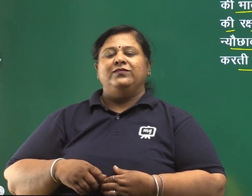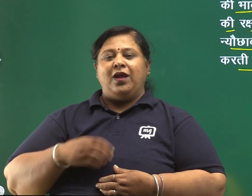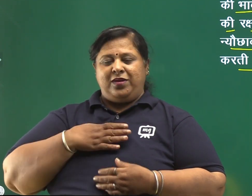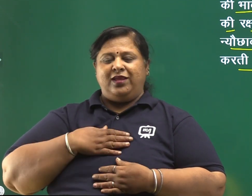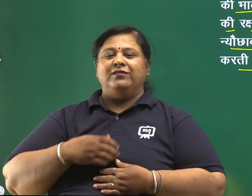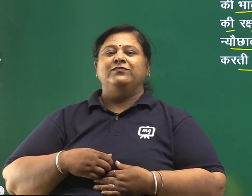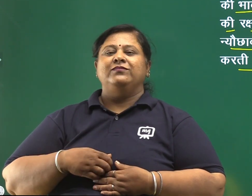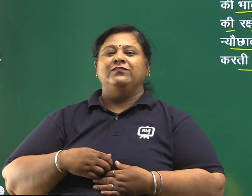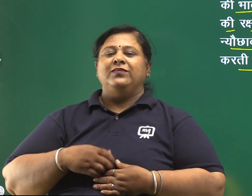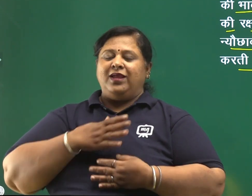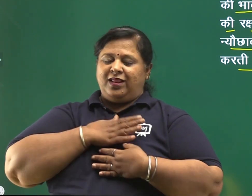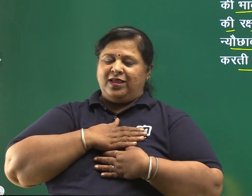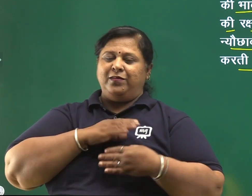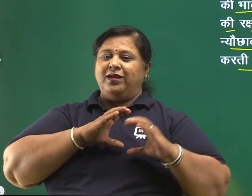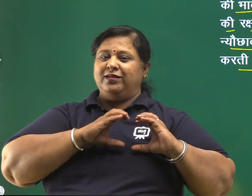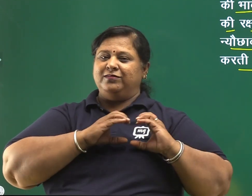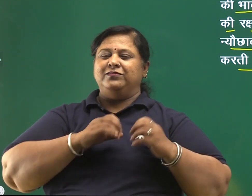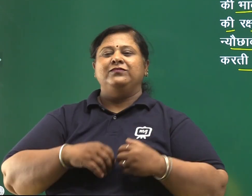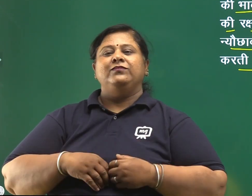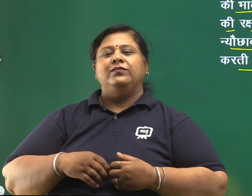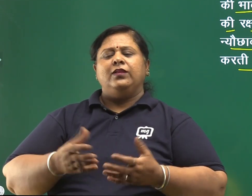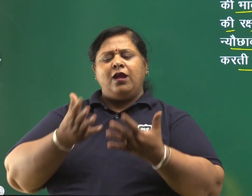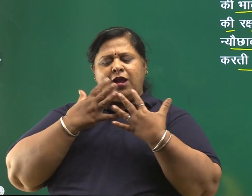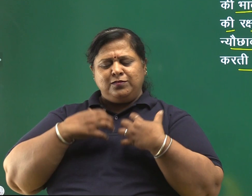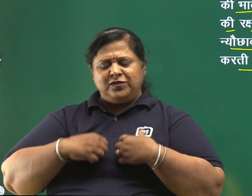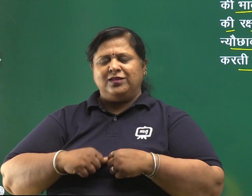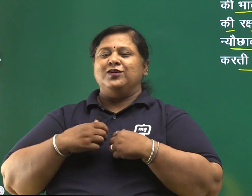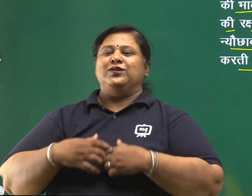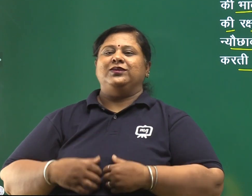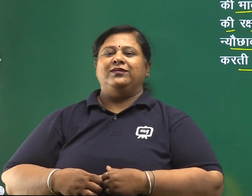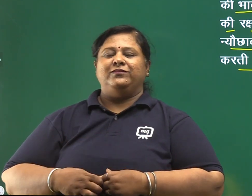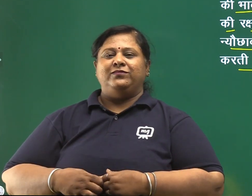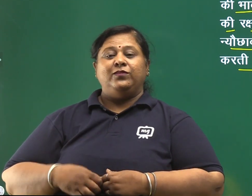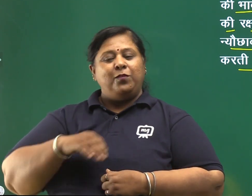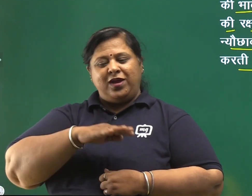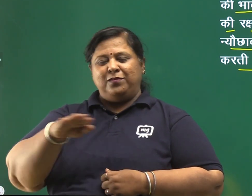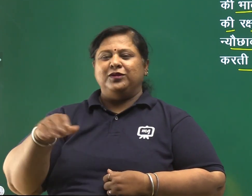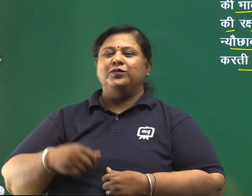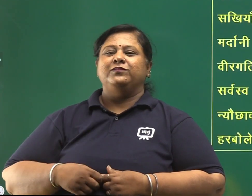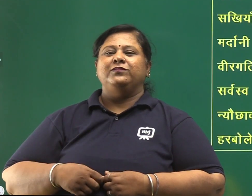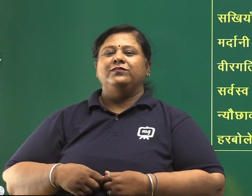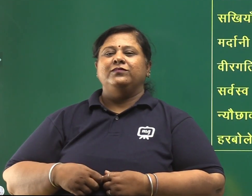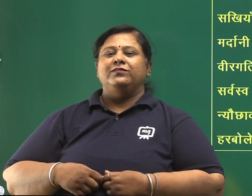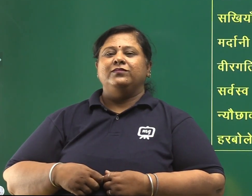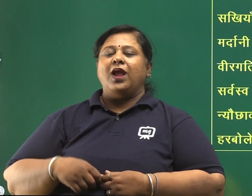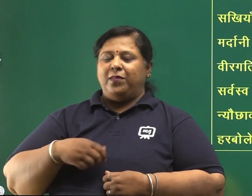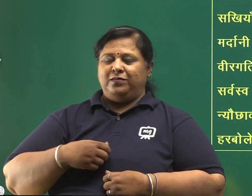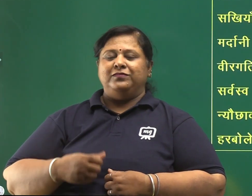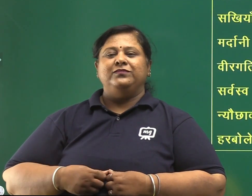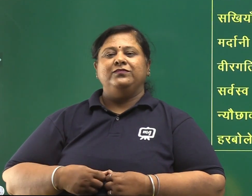हमारे हृदय में आत्मसात करना चाहिए। प्यारे बच्चों, अब